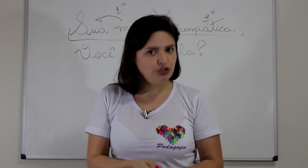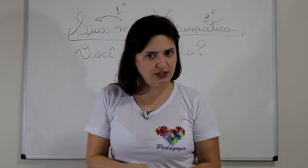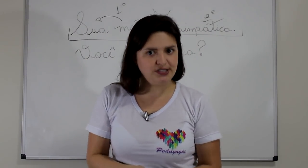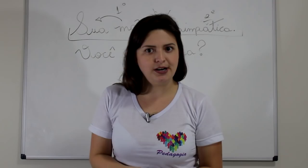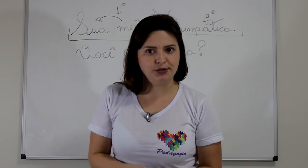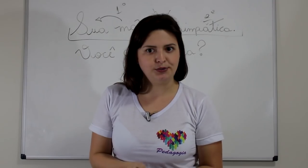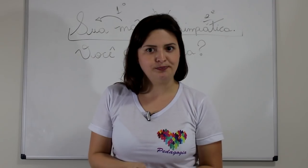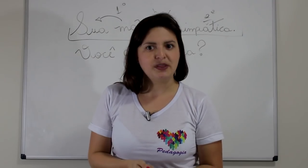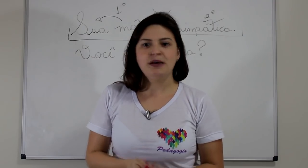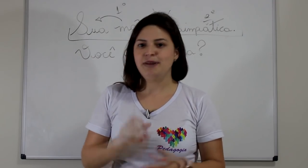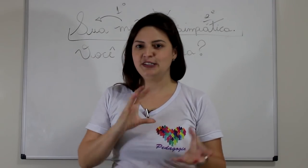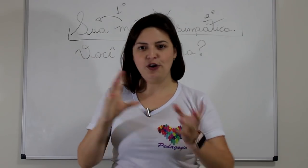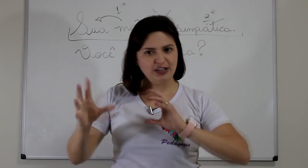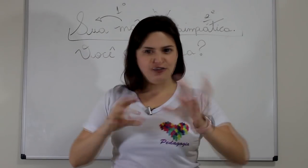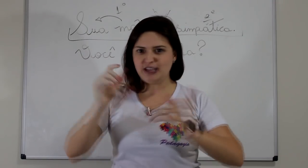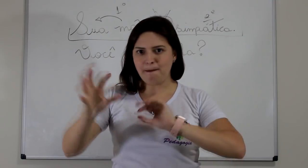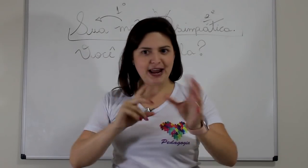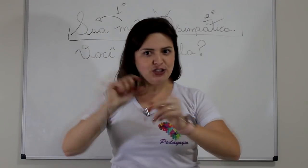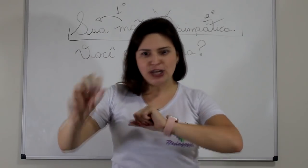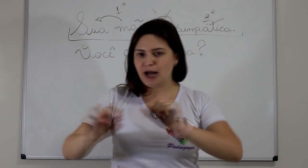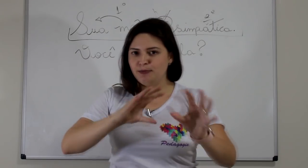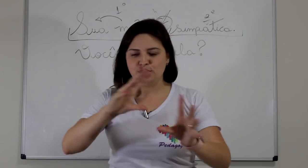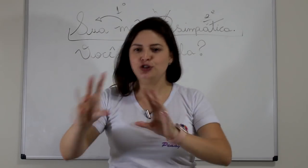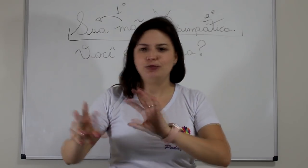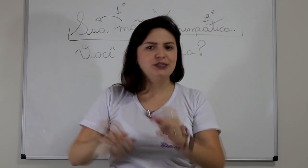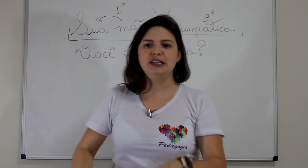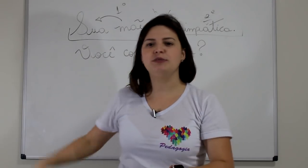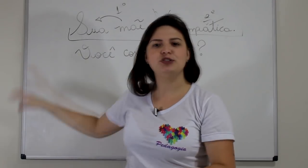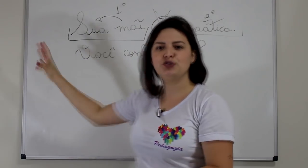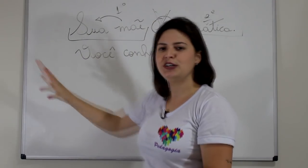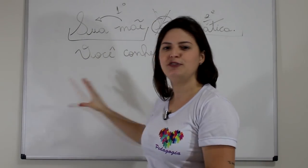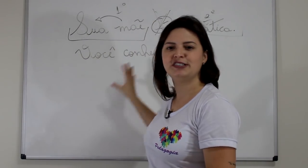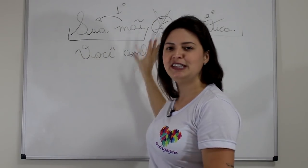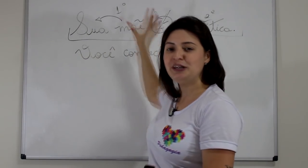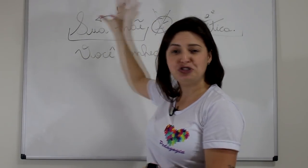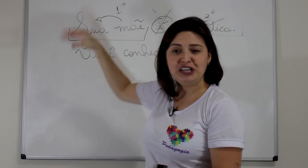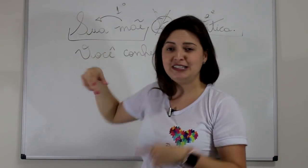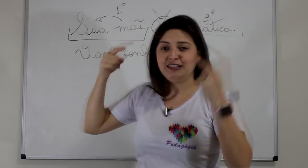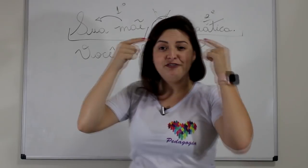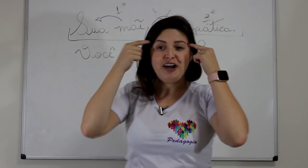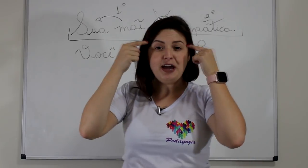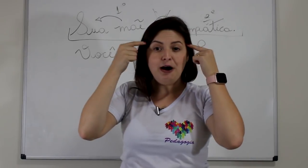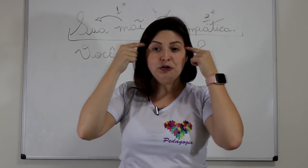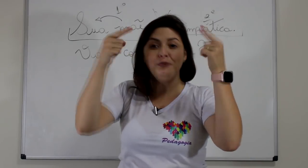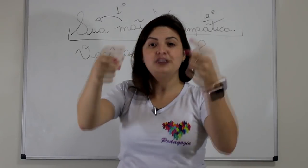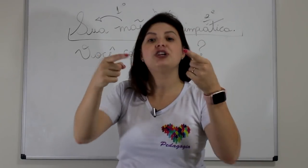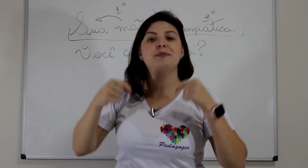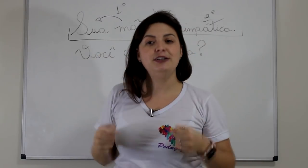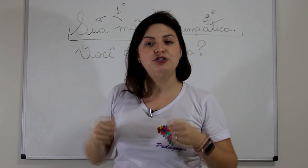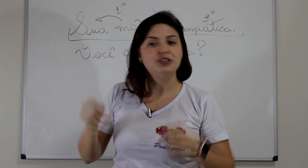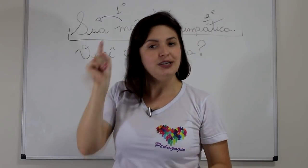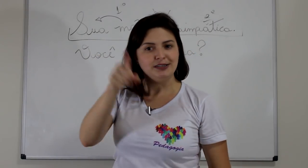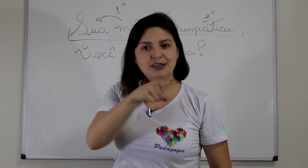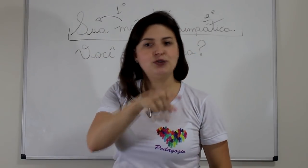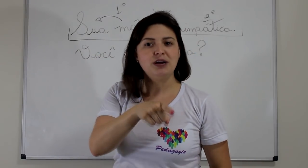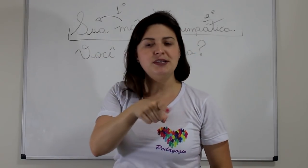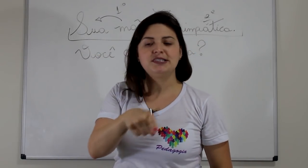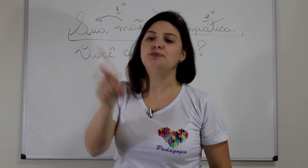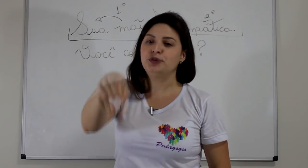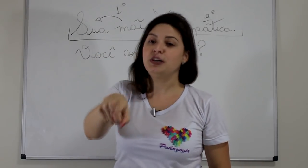jeito certo. Mas na hora de fazer a prática lá rapidinho depois em Libras, isso aqui você nem utiliza, vai automaticamente da sua cabeça. Por quê?